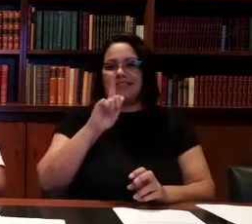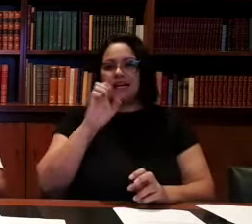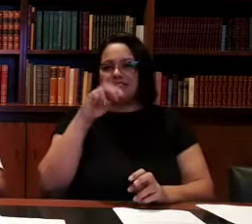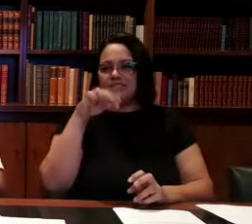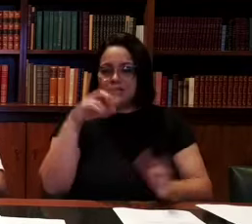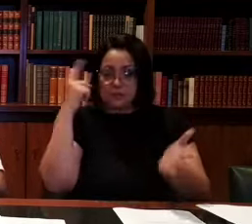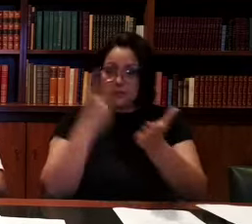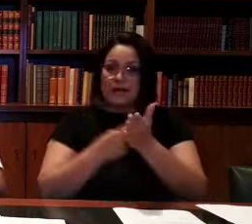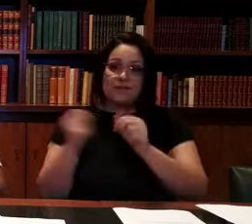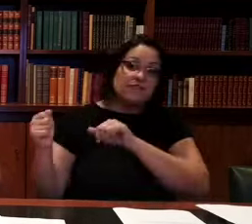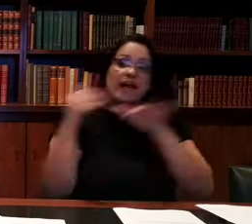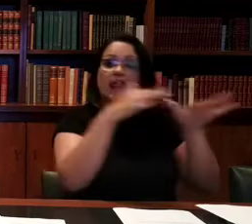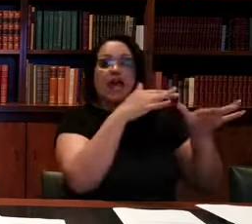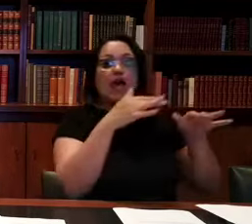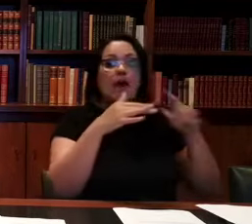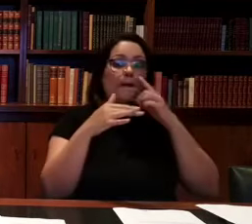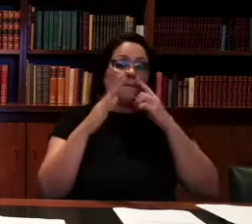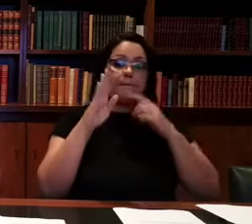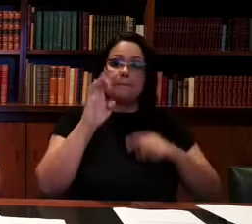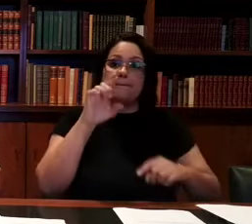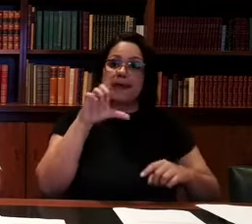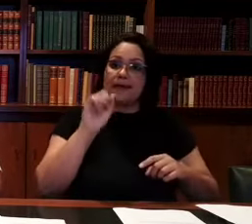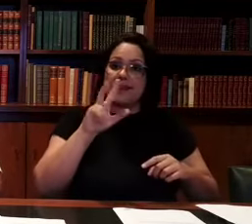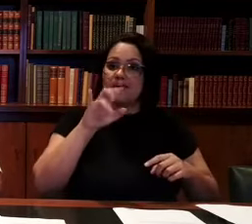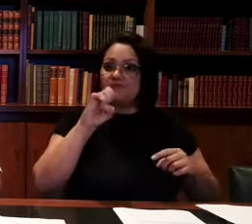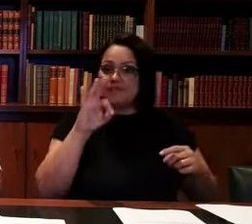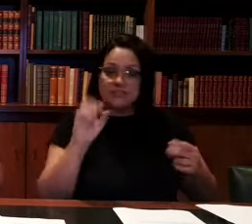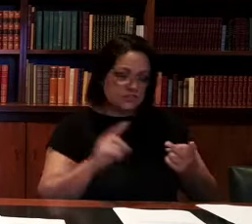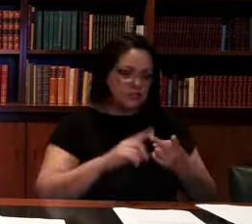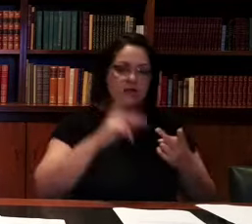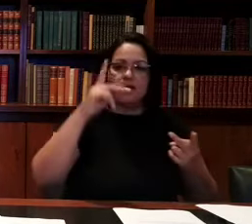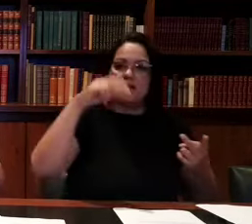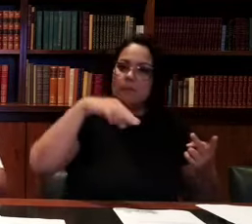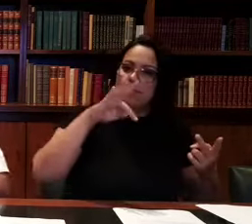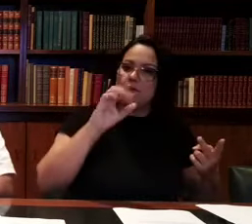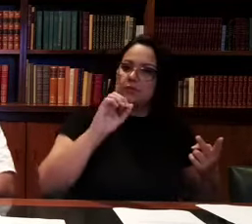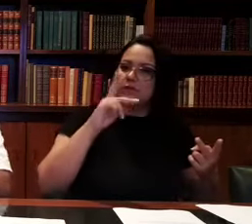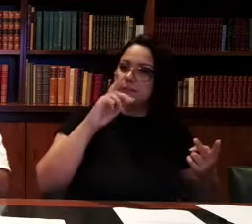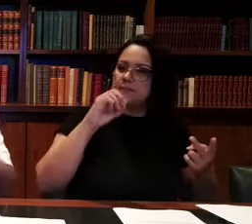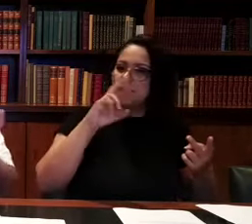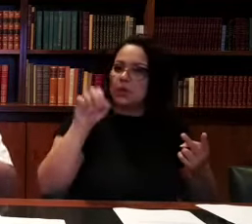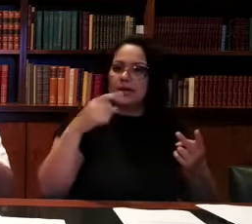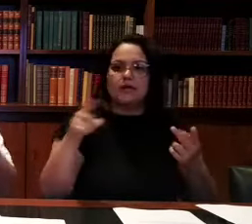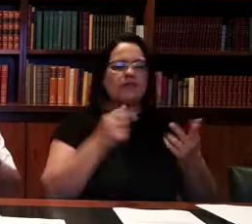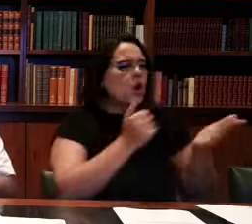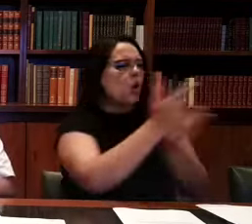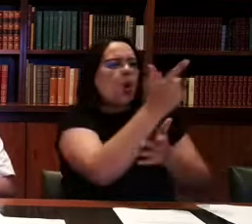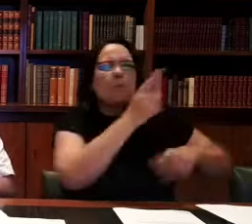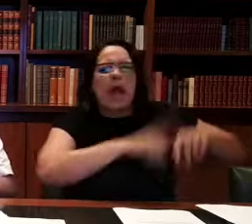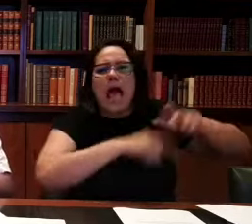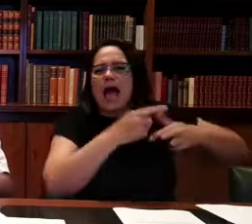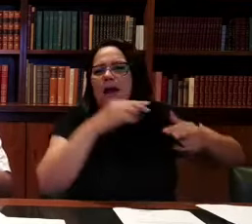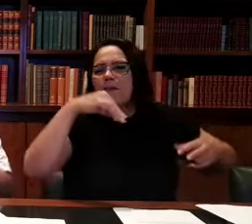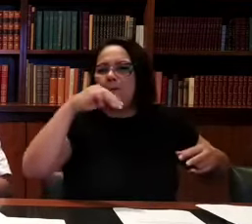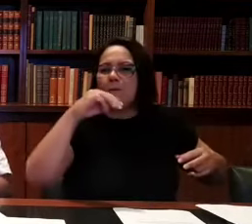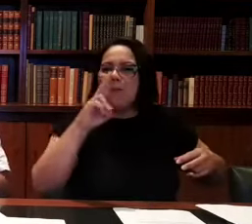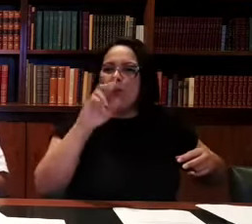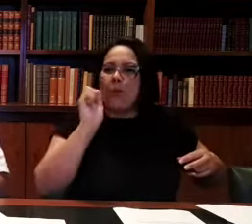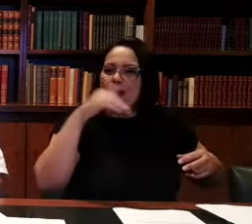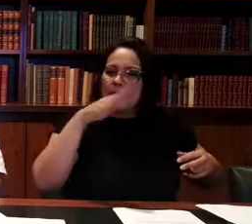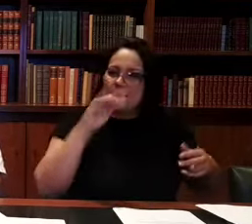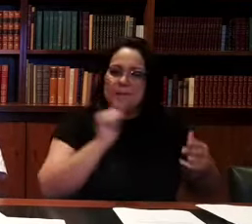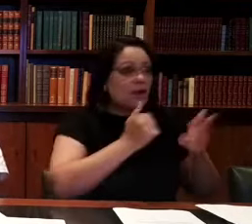ia ficar o dia todo ali eu vou em Bela Vista em Ponta Porã Pedro Juan Cavaleiro é comprar uma bem ali dar um dinheirinho